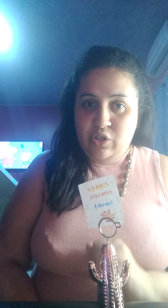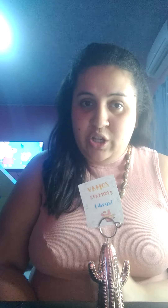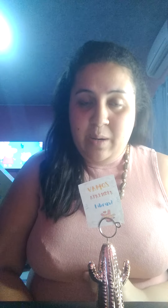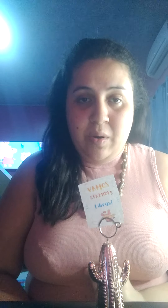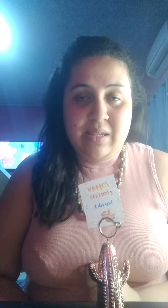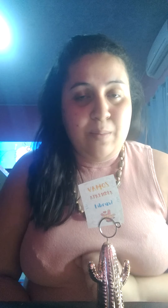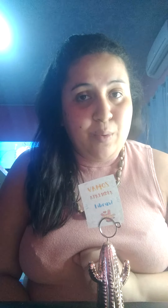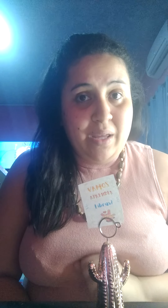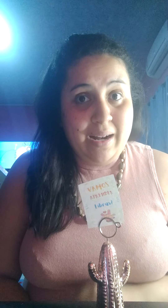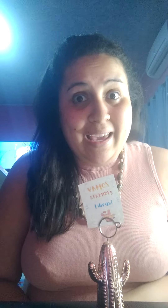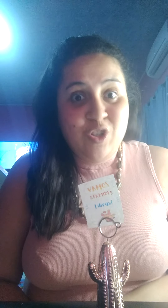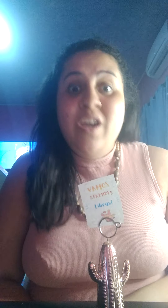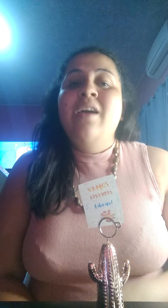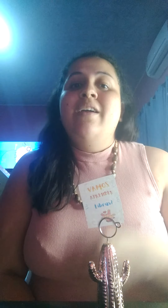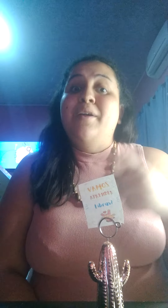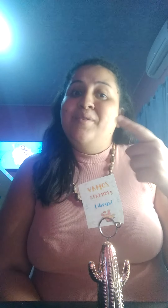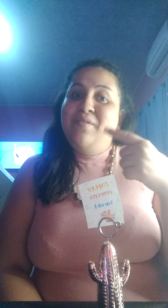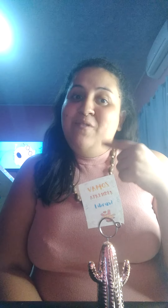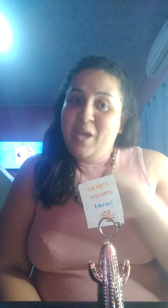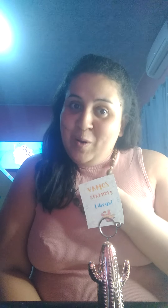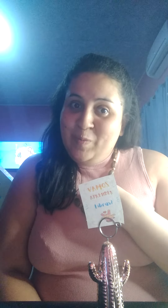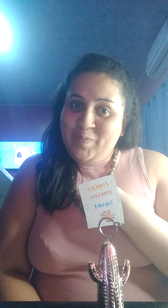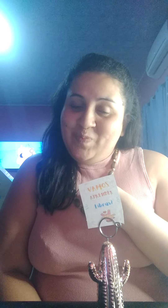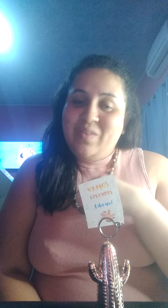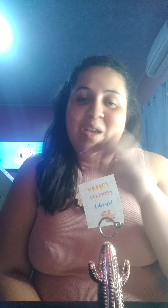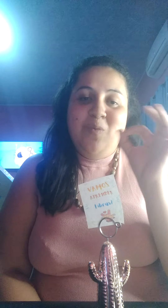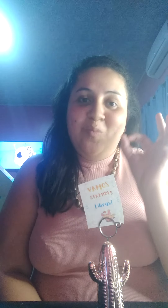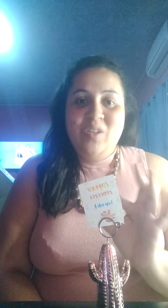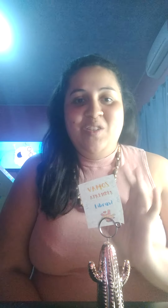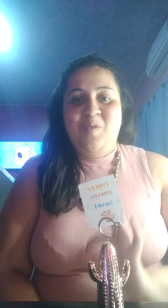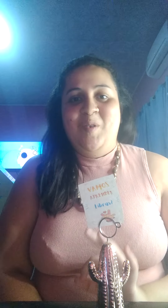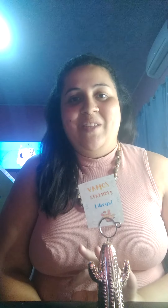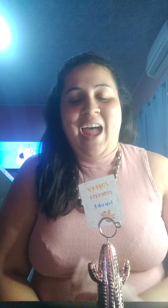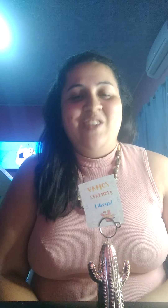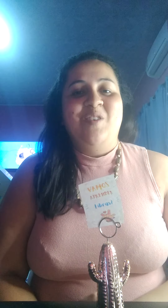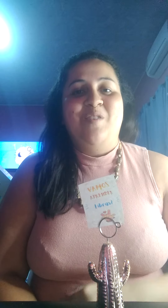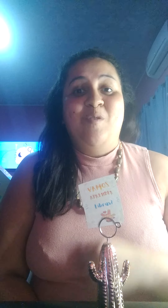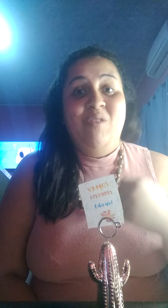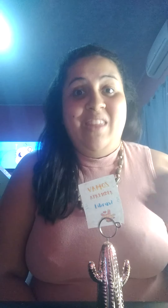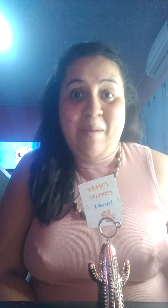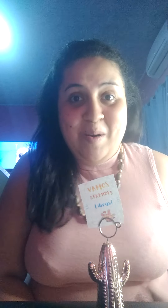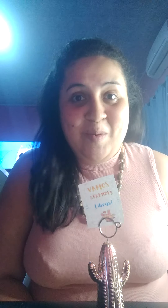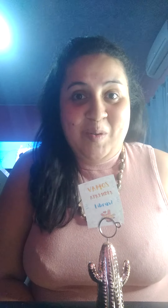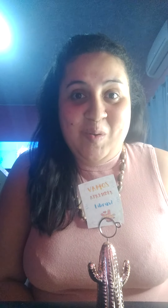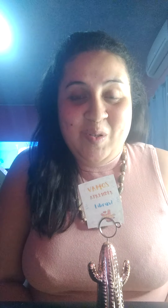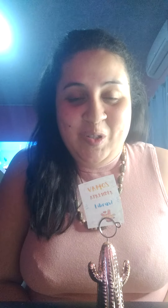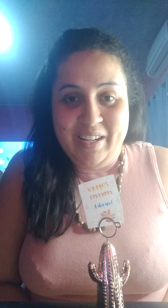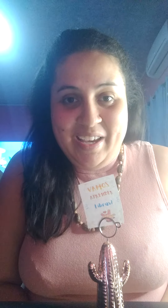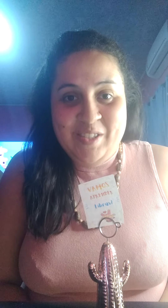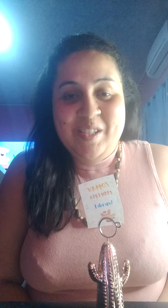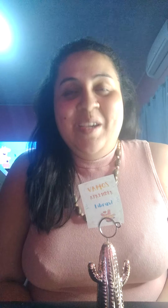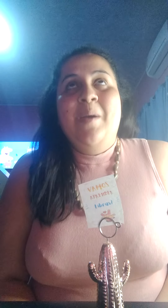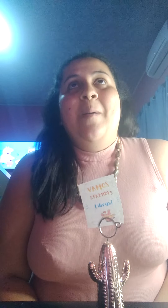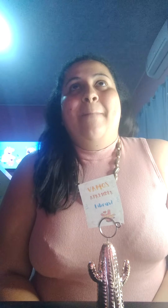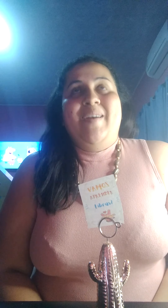estrangeira, por exemplo, o inglês, que inclusive eu tenho muita dificuldade. Agora eu voltei para o meu curso de inglês para ver